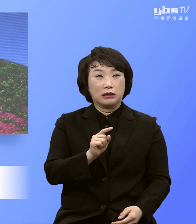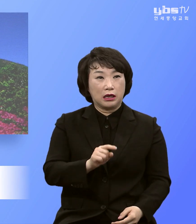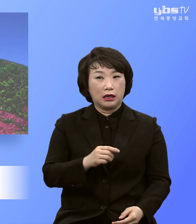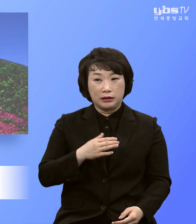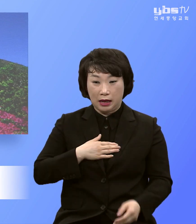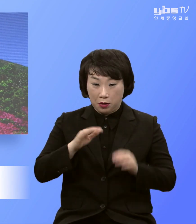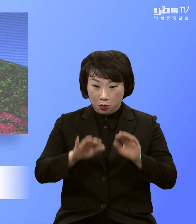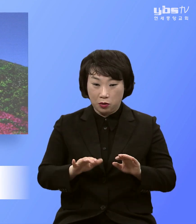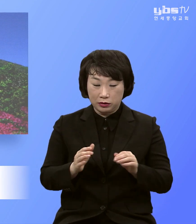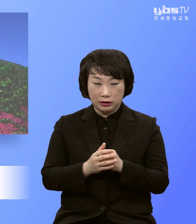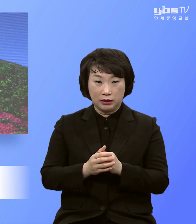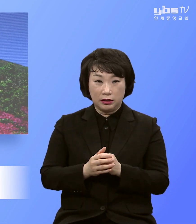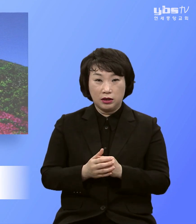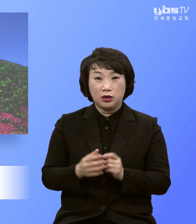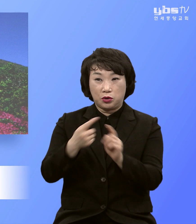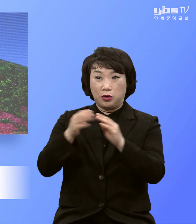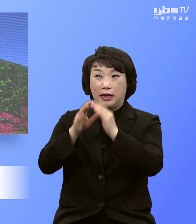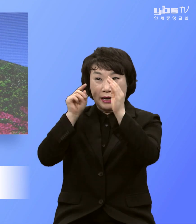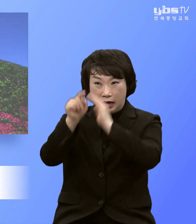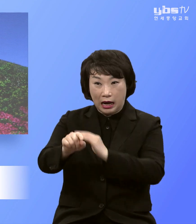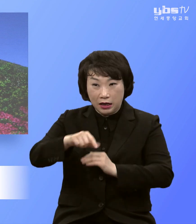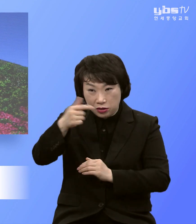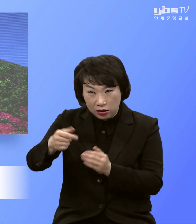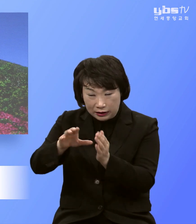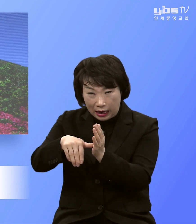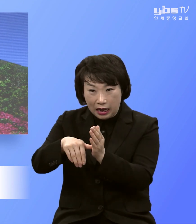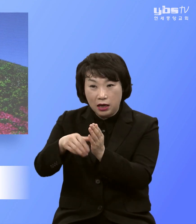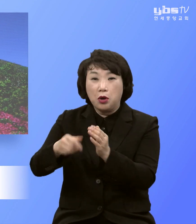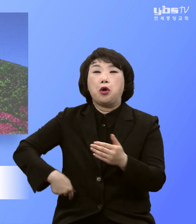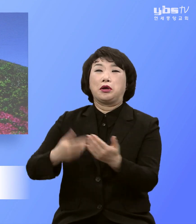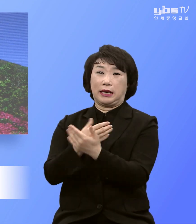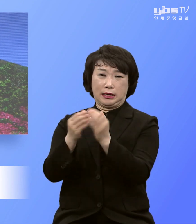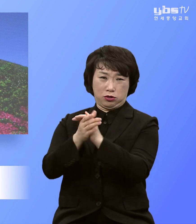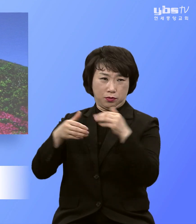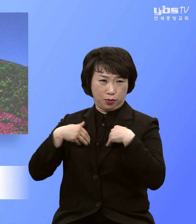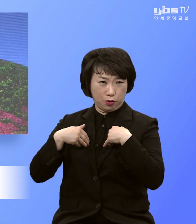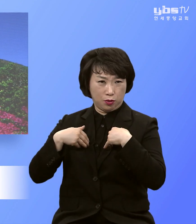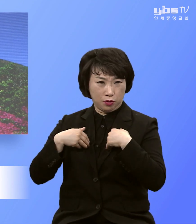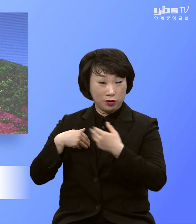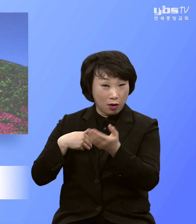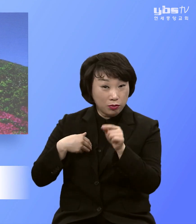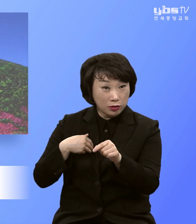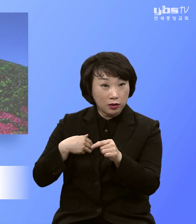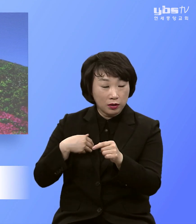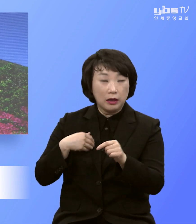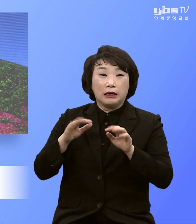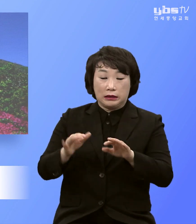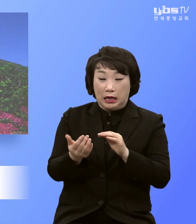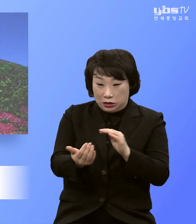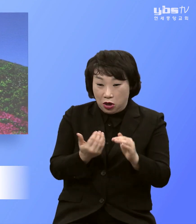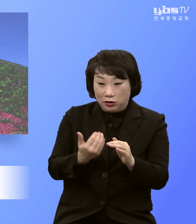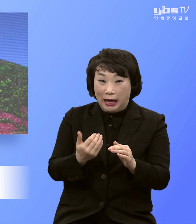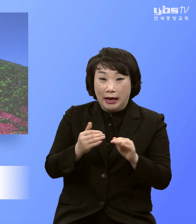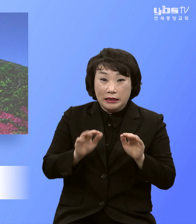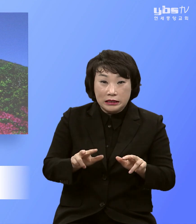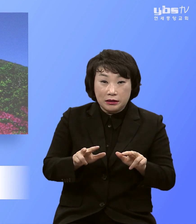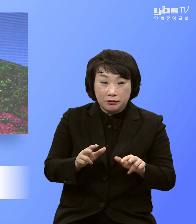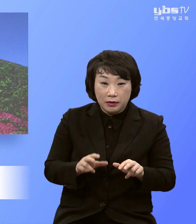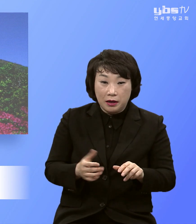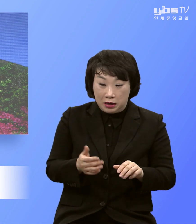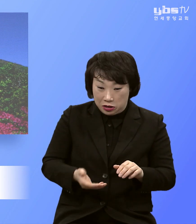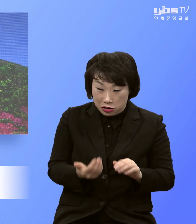내가 오늘 저녁에 교회 가서 내가 회개해야 되겠다 이렇게 하는 것보다 우선